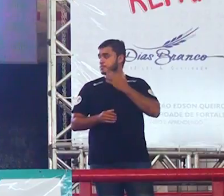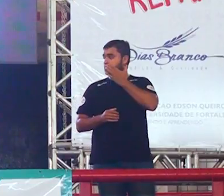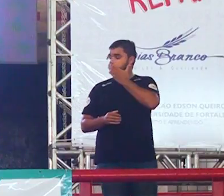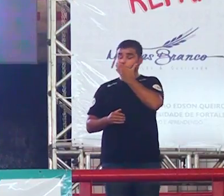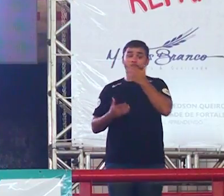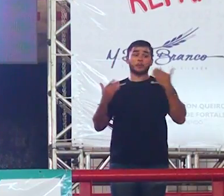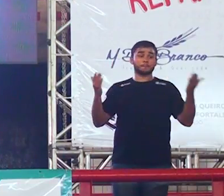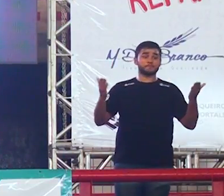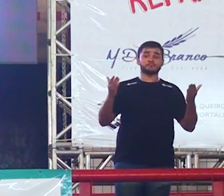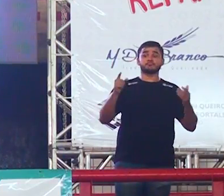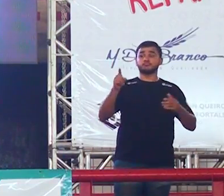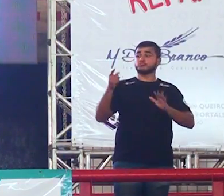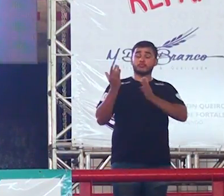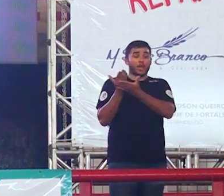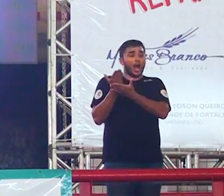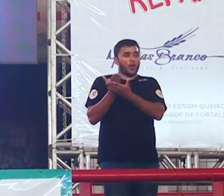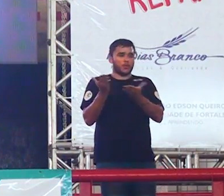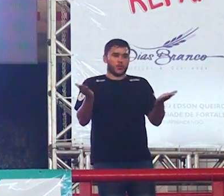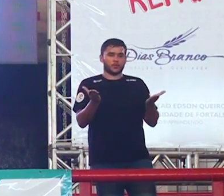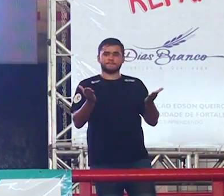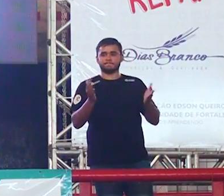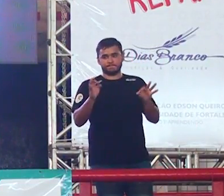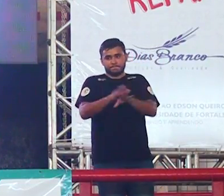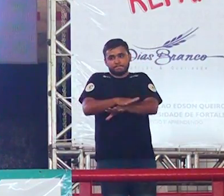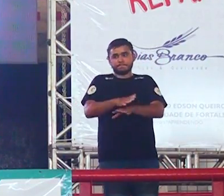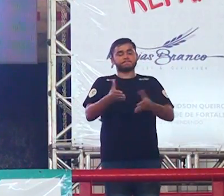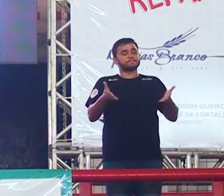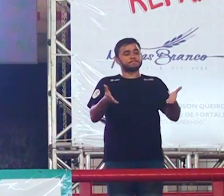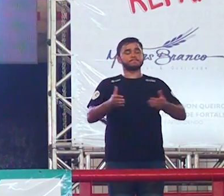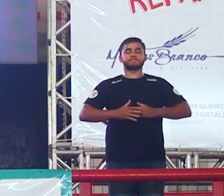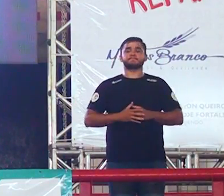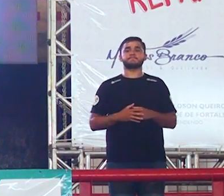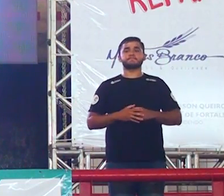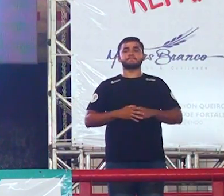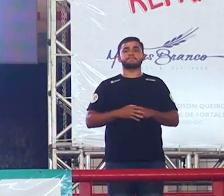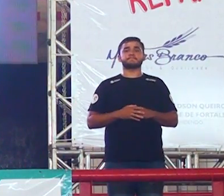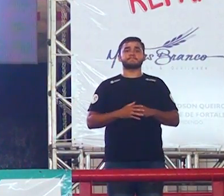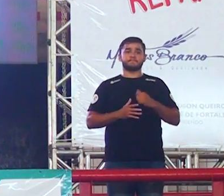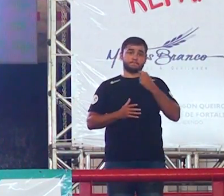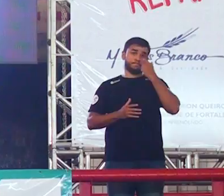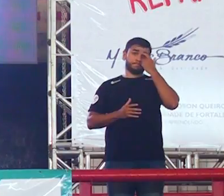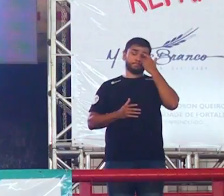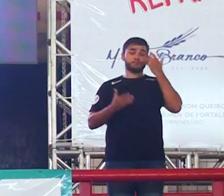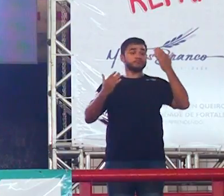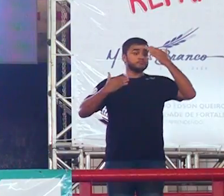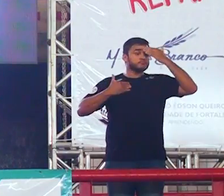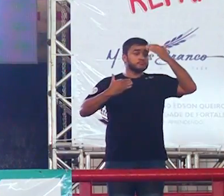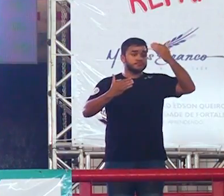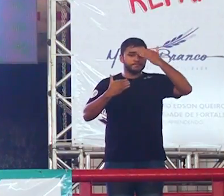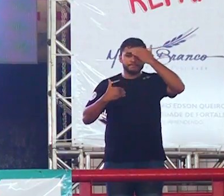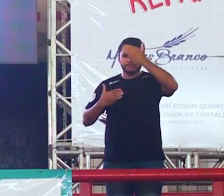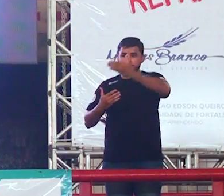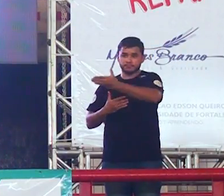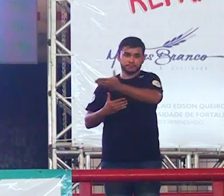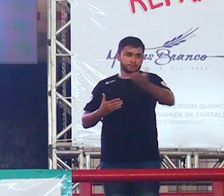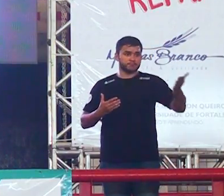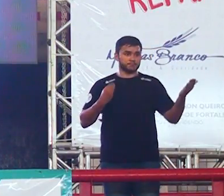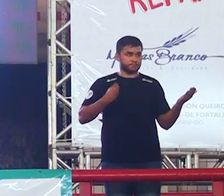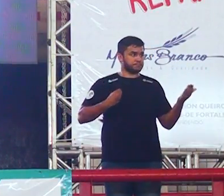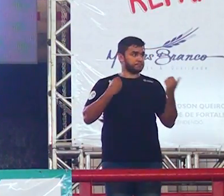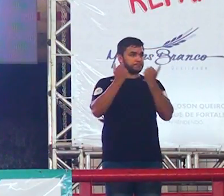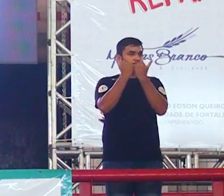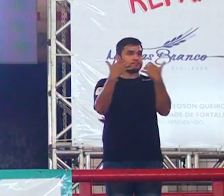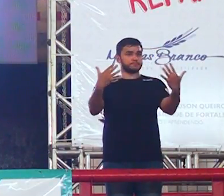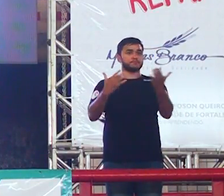Pessoal, então é isso que nós temos por hoje, ok? Eu queria agradecer imensamente a presença de